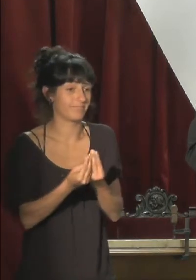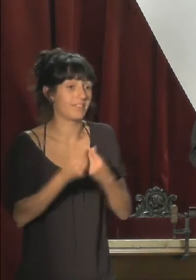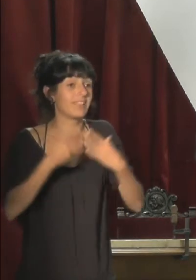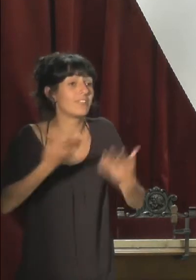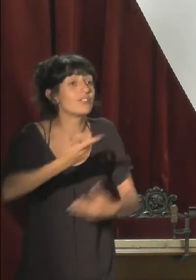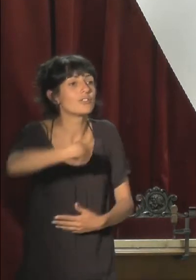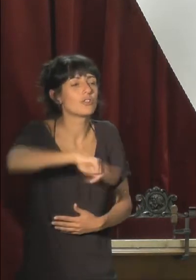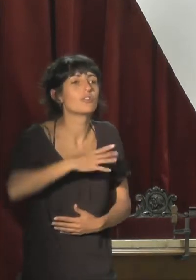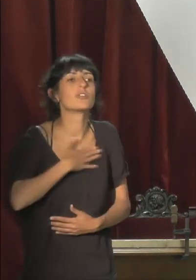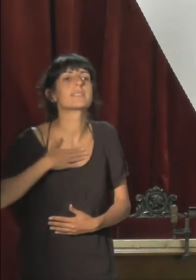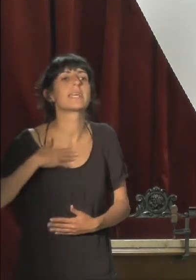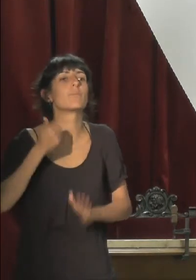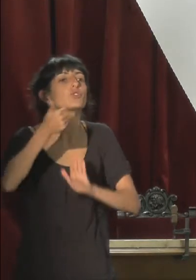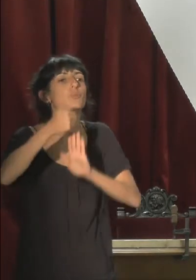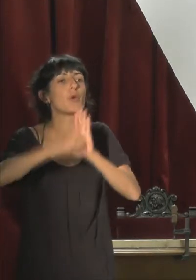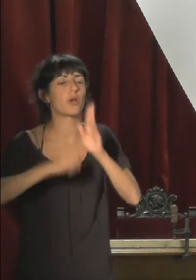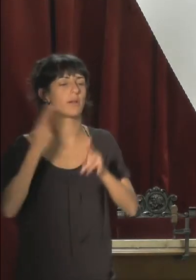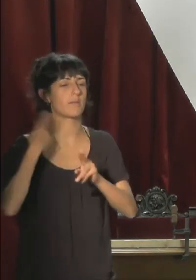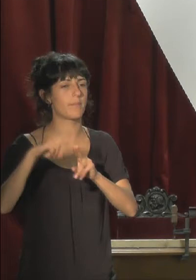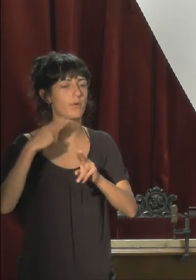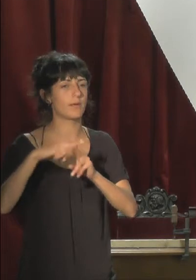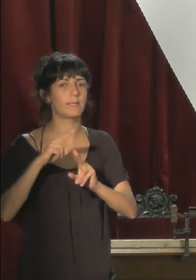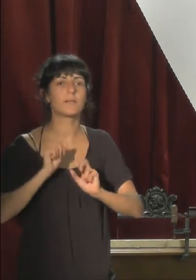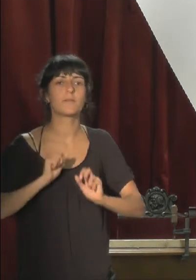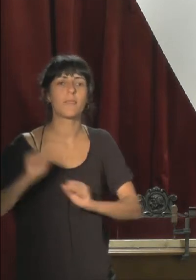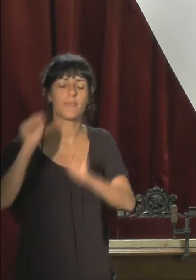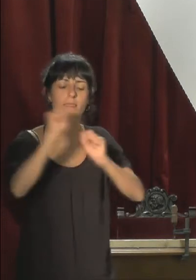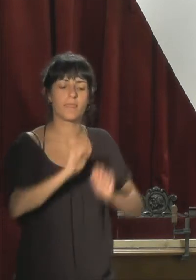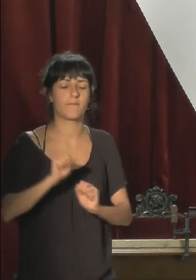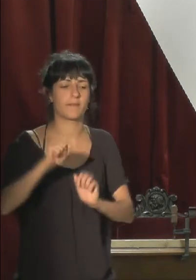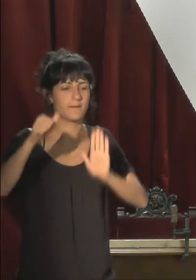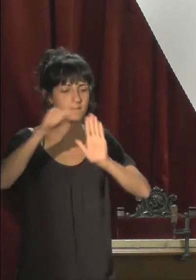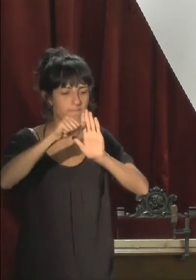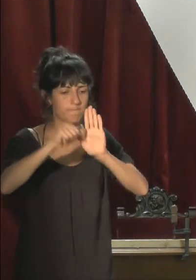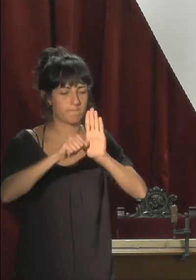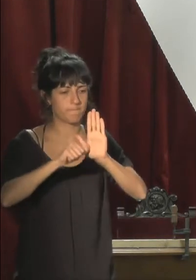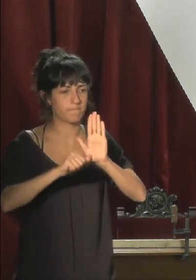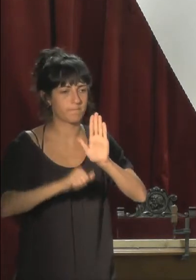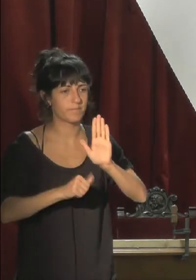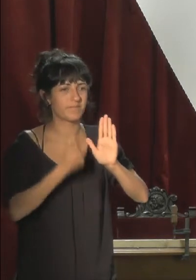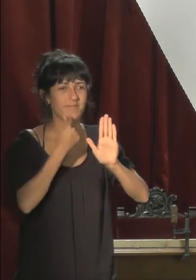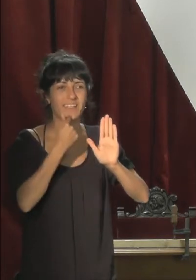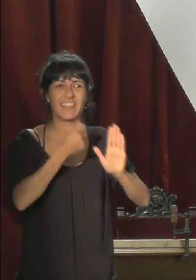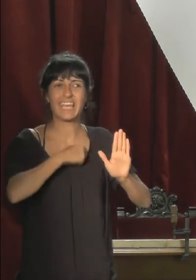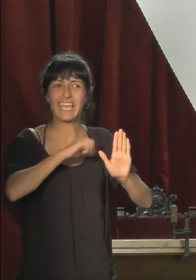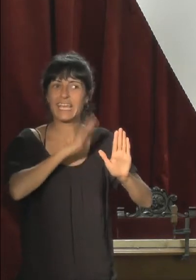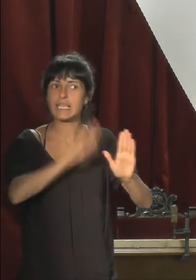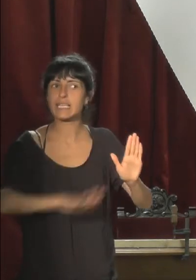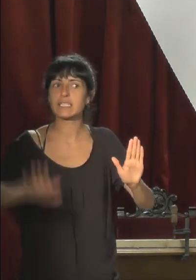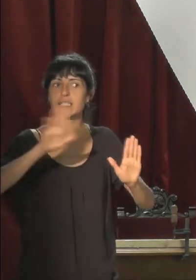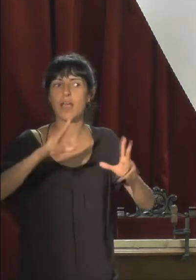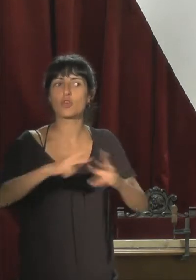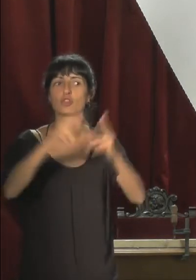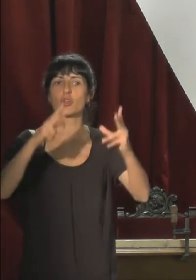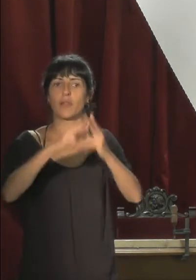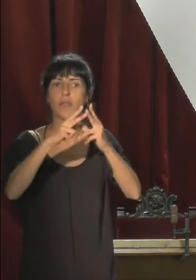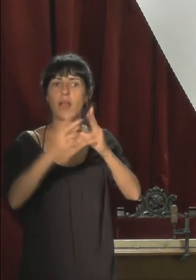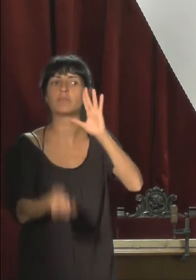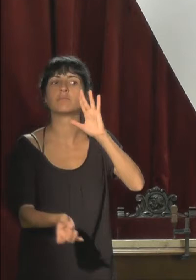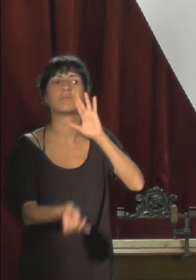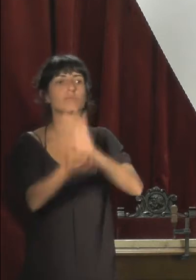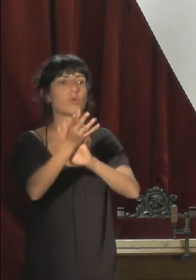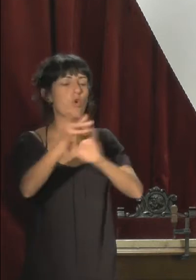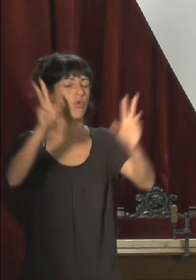programa político baseado na creación dun novo Estado social, no